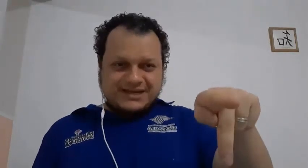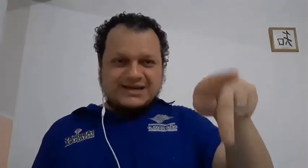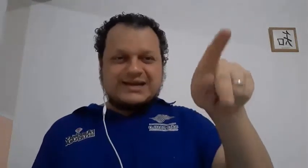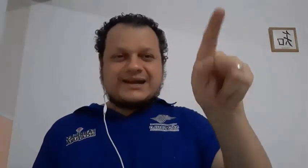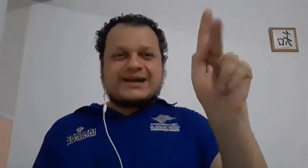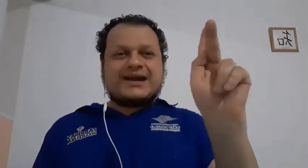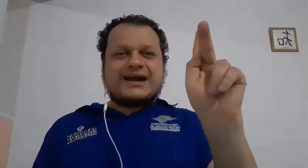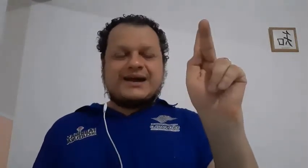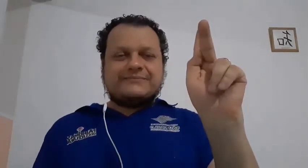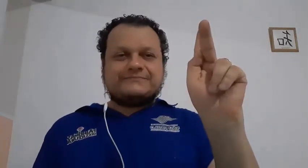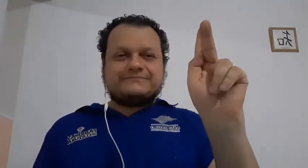K.